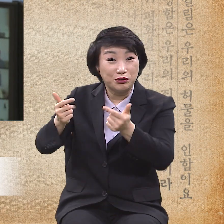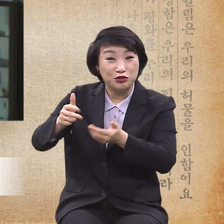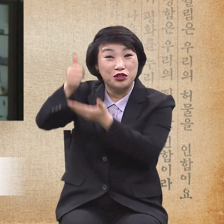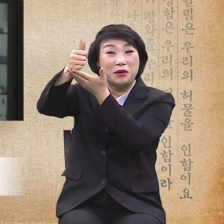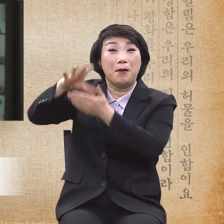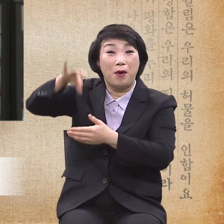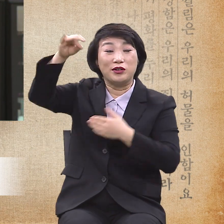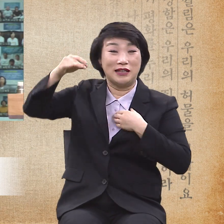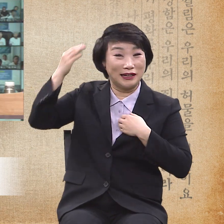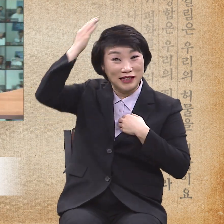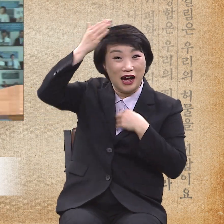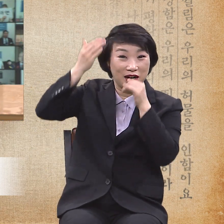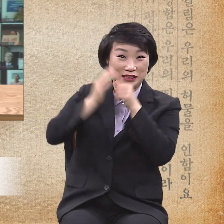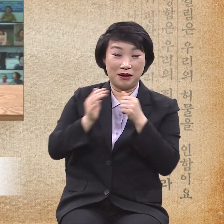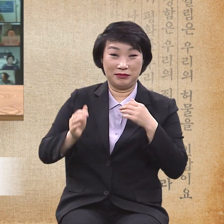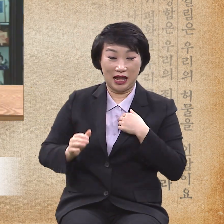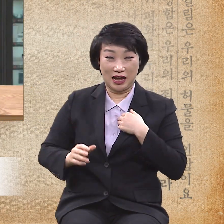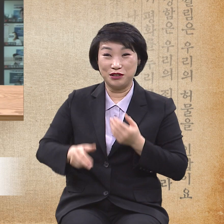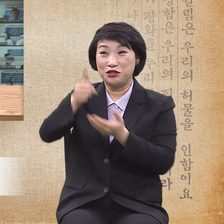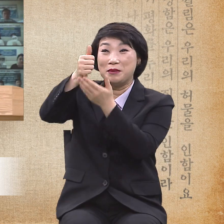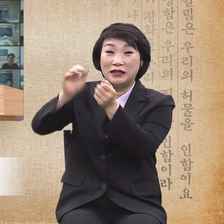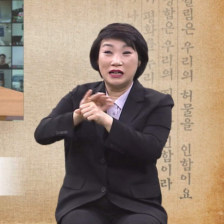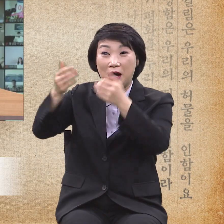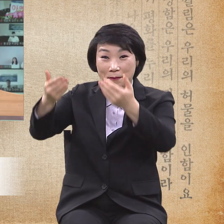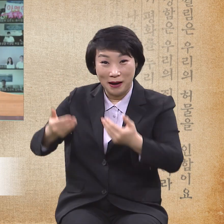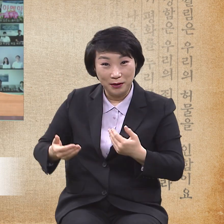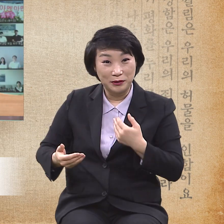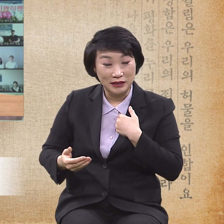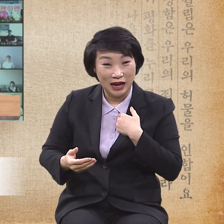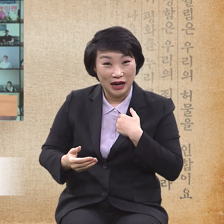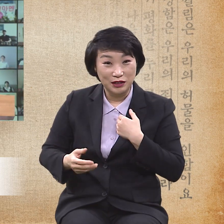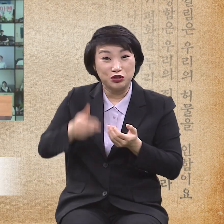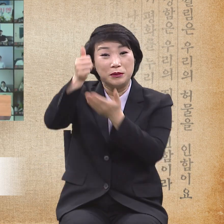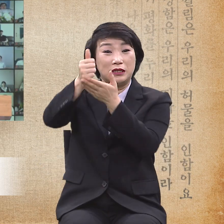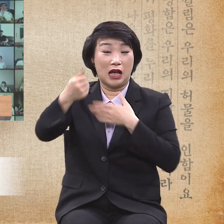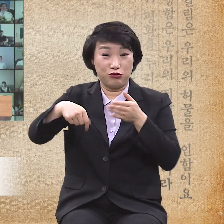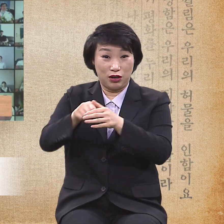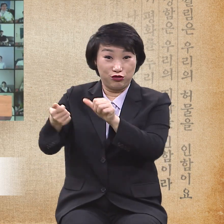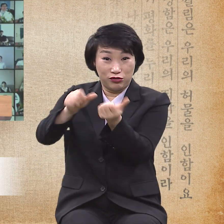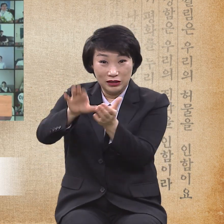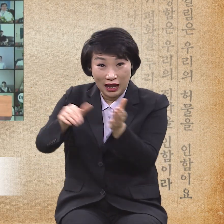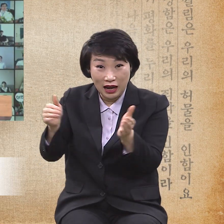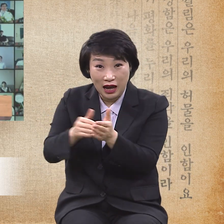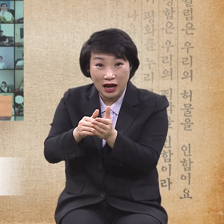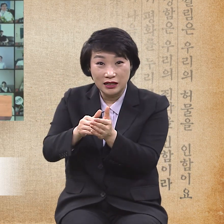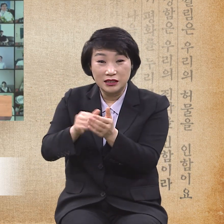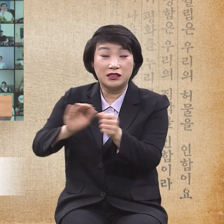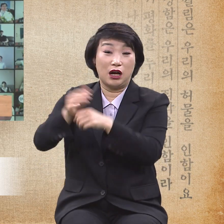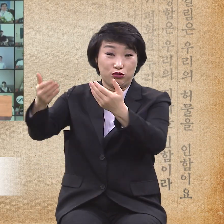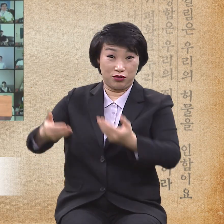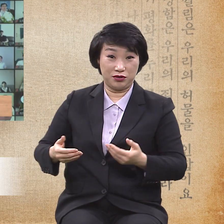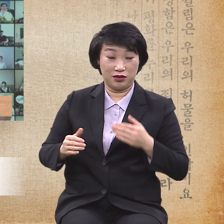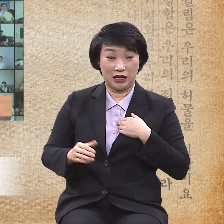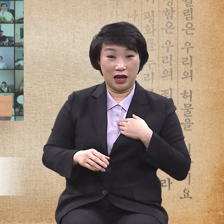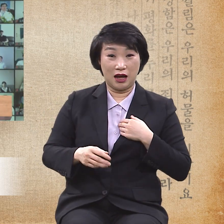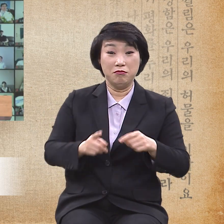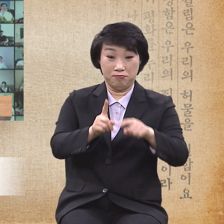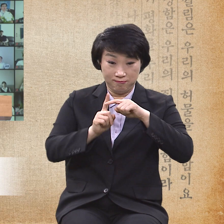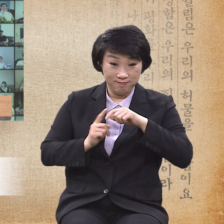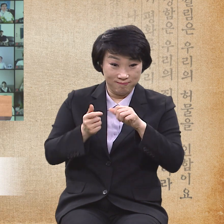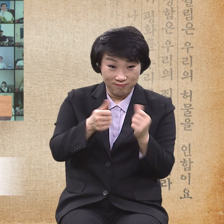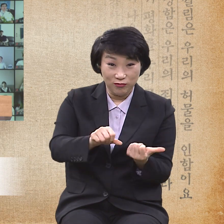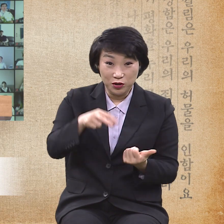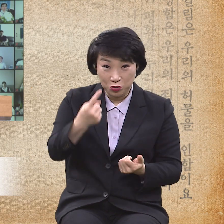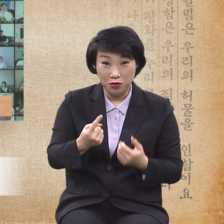사랑하셨는데 내가 주님의 사랑을 주님은 날 위해 죽기까지 했으니 내가